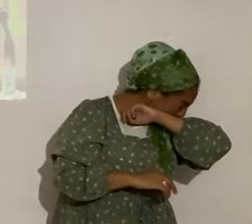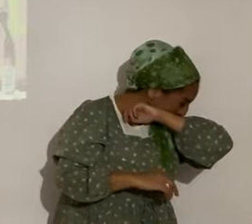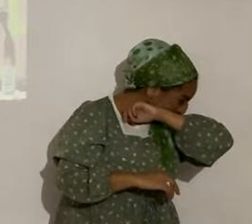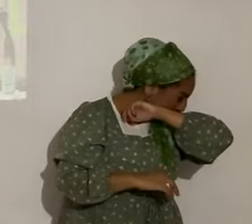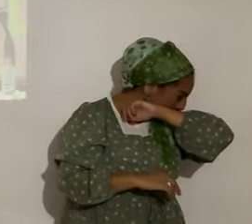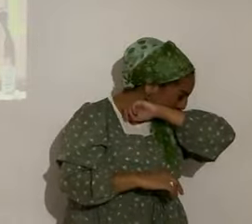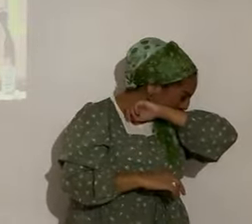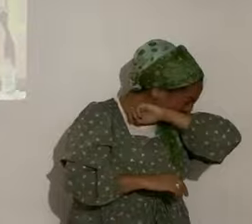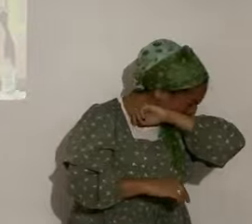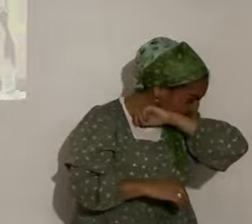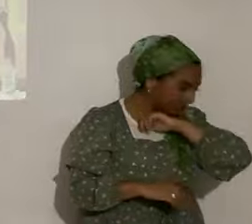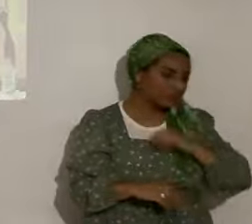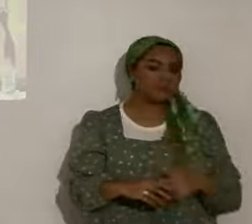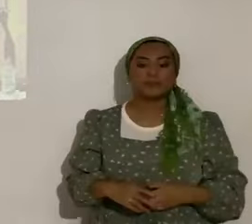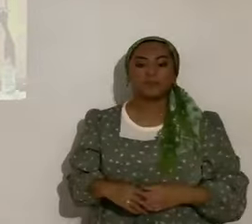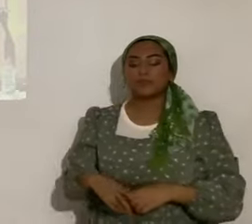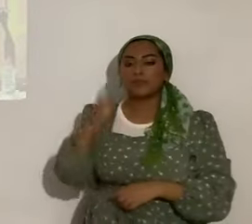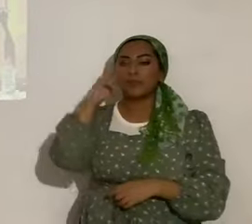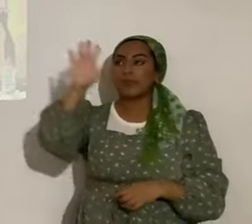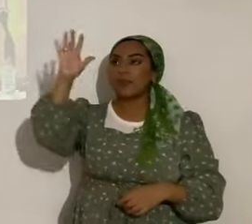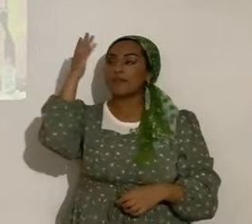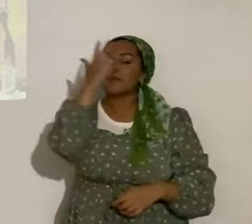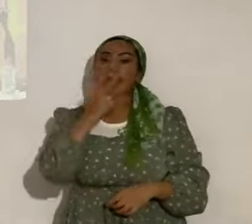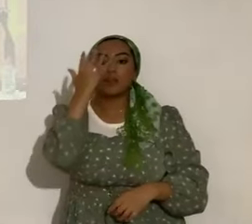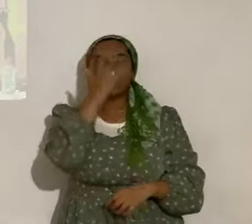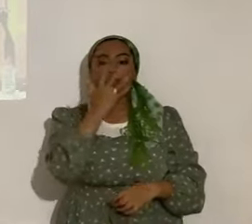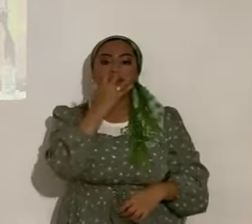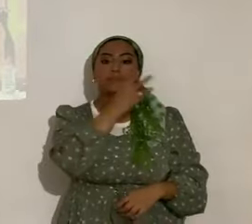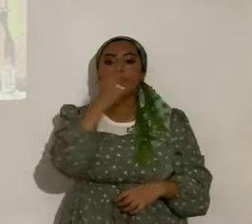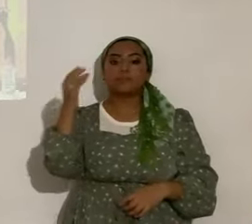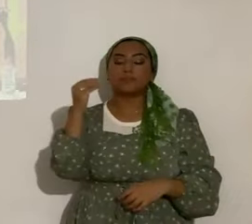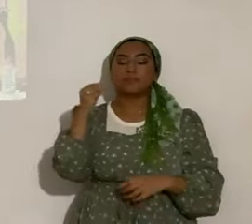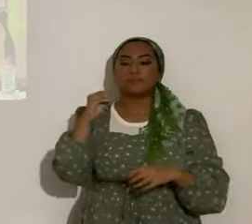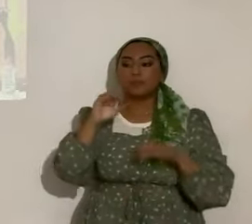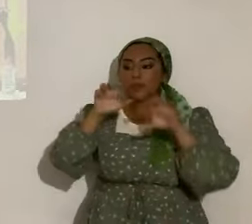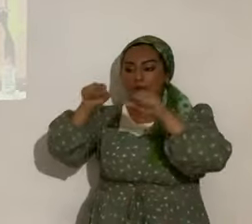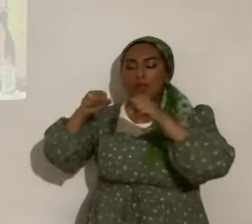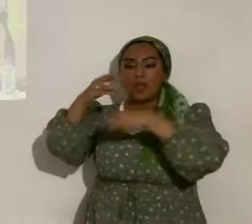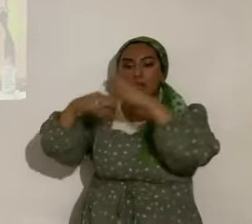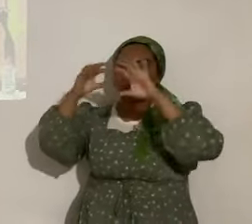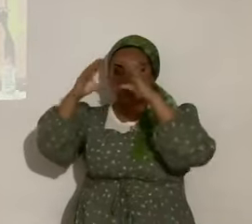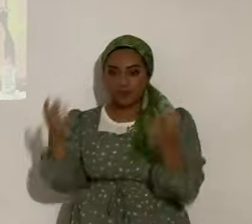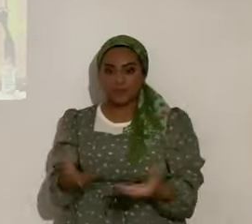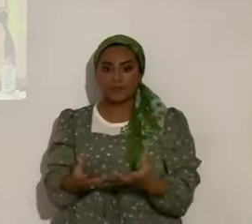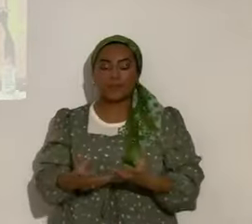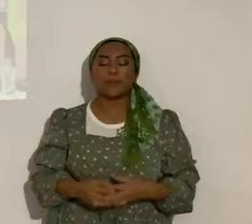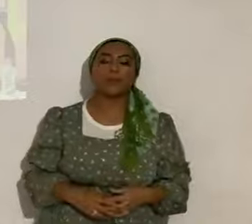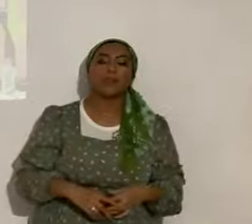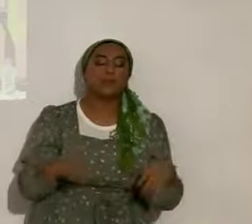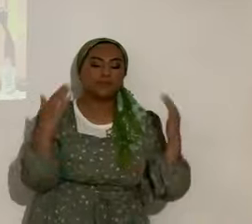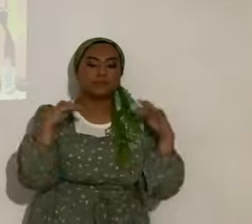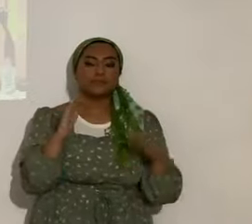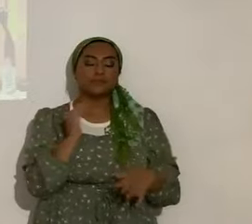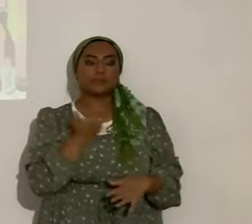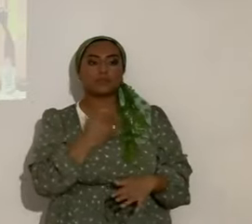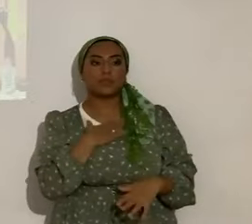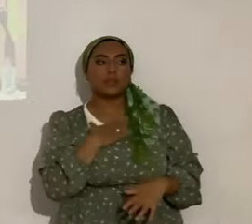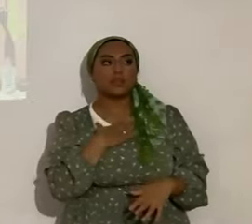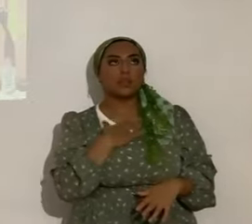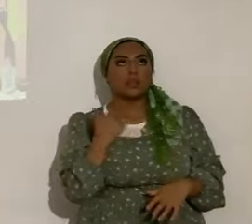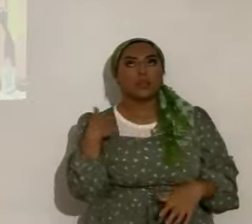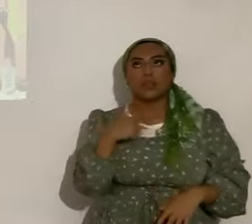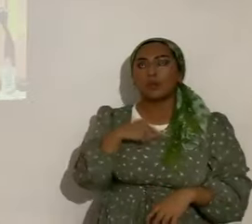Él al cielo y ver su rostro y heredar la tierra? Por lo tanto, a ver, en nuestro caso,